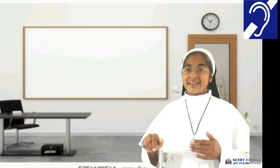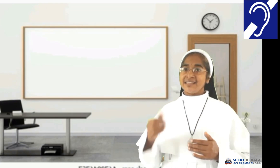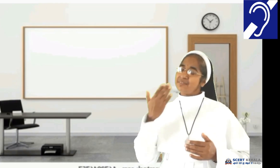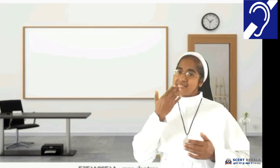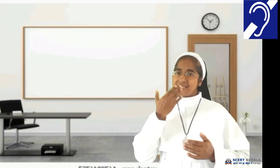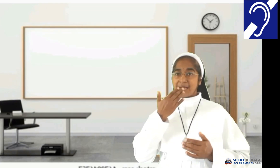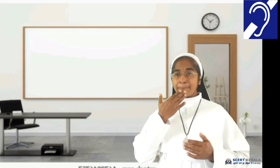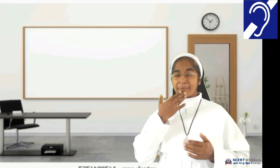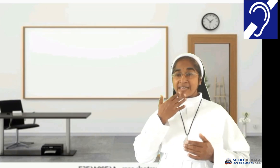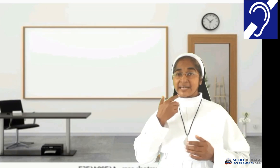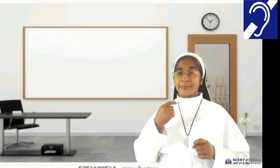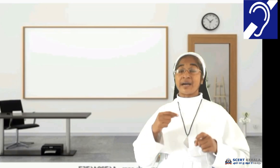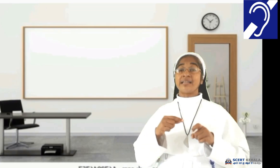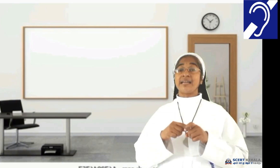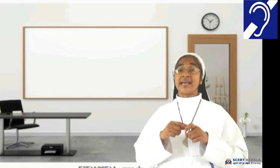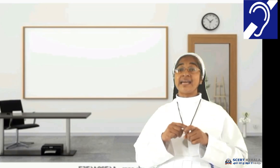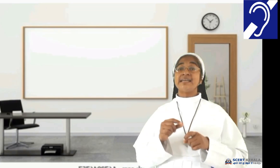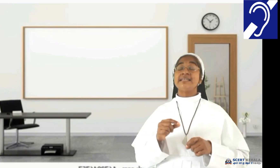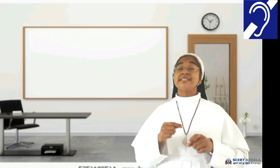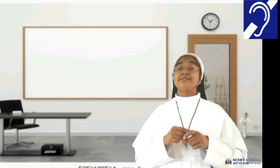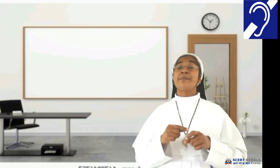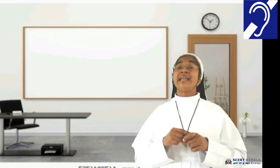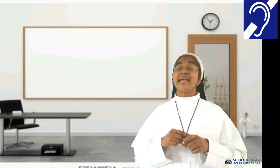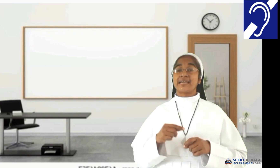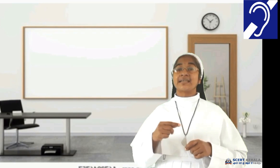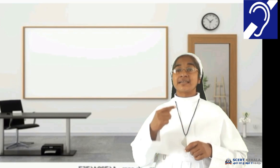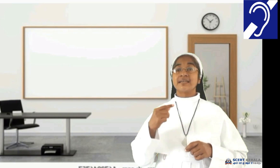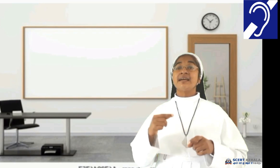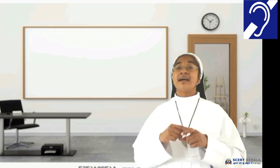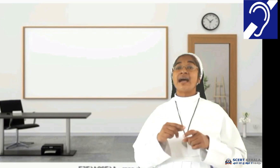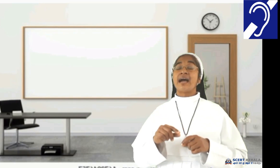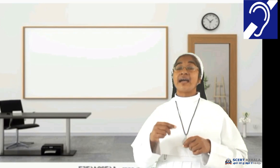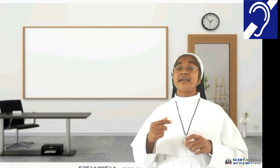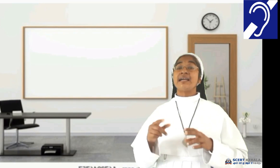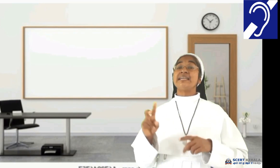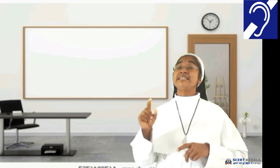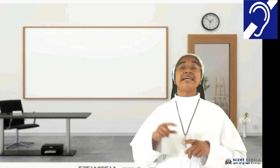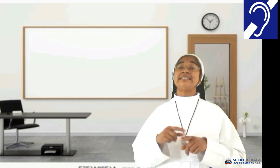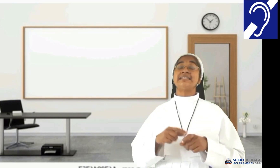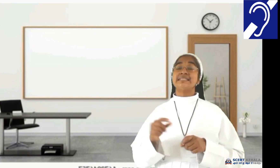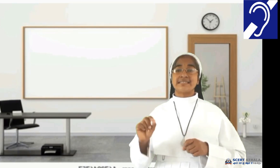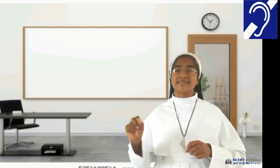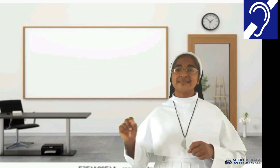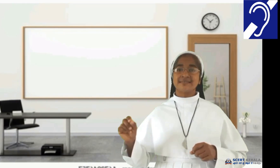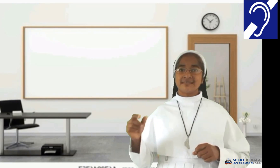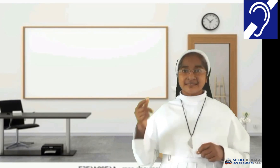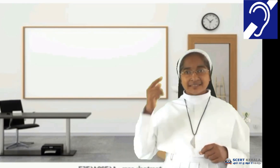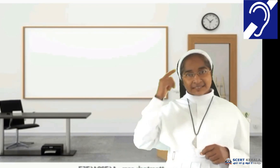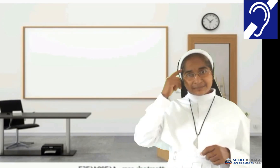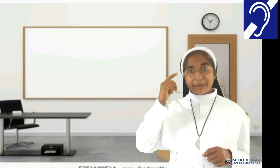എഴുതി വെച്ചിട്ട് പഠിക്കണം അതിൻ്റെ സ്പെല്ലിംഗ് ഇംഗ്ലീഷ് ലെറ്റേഴ്സ്